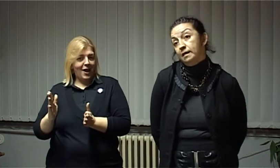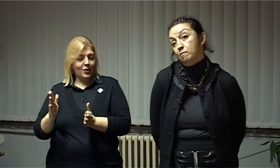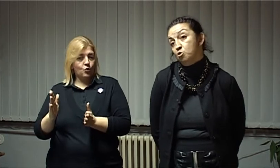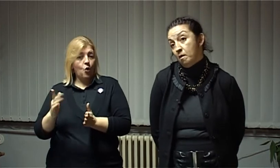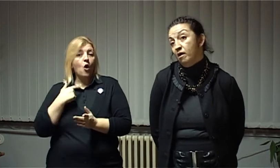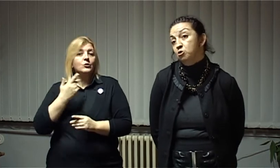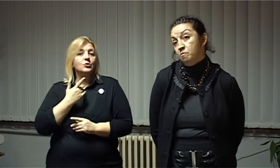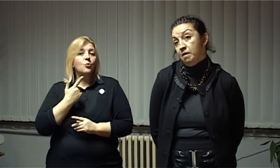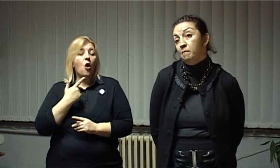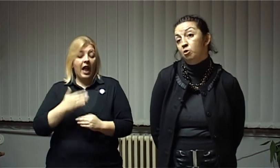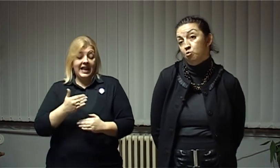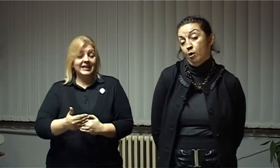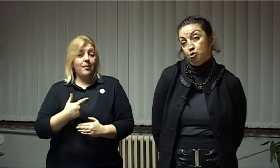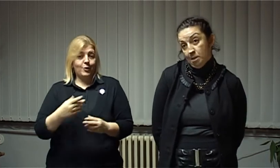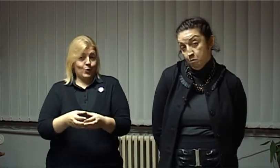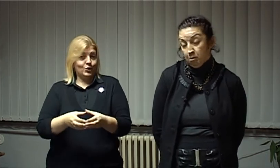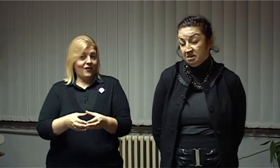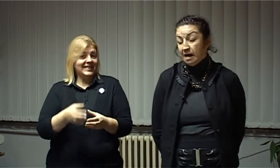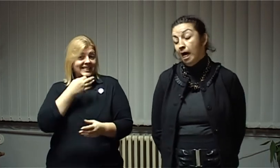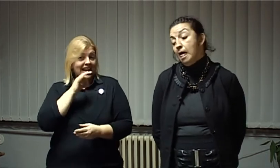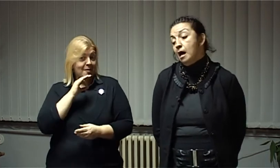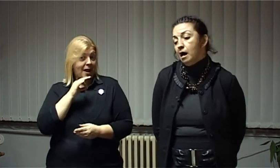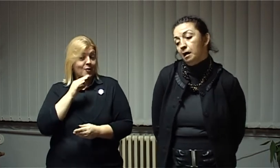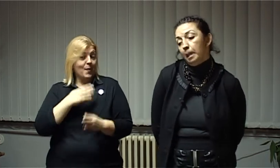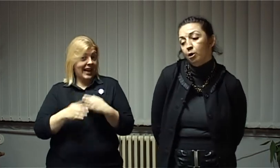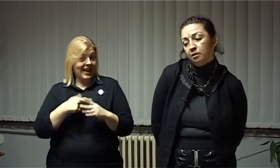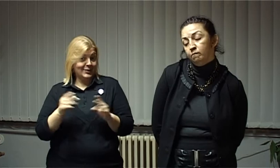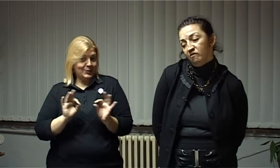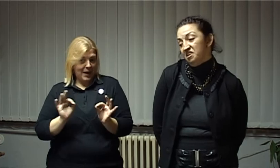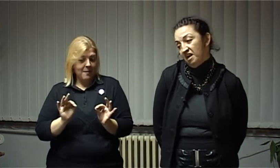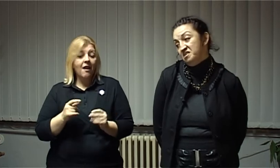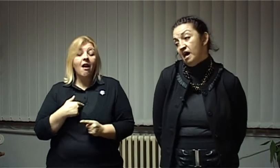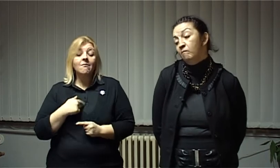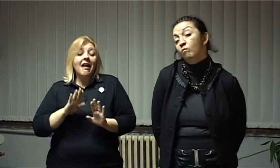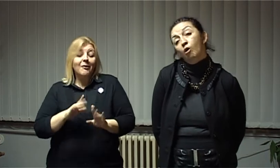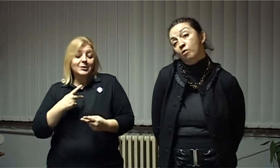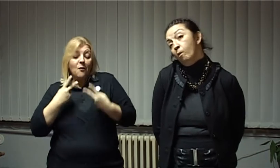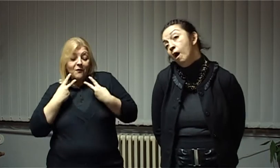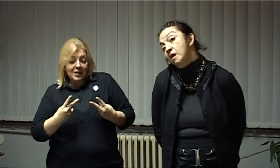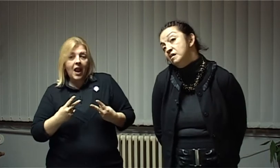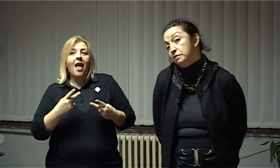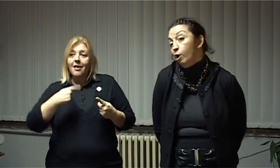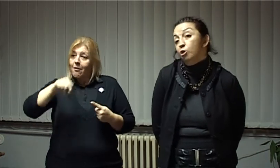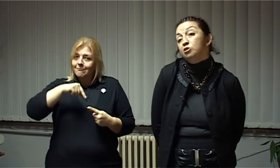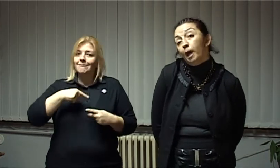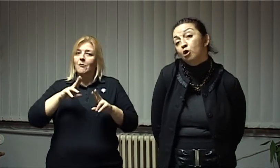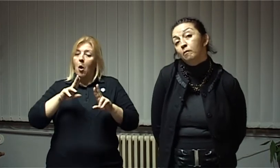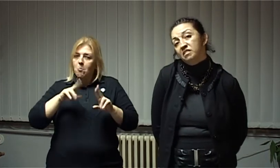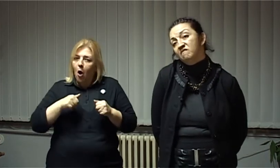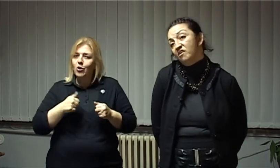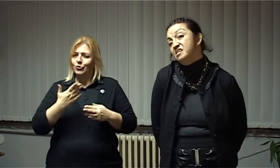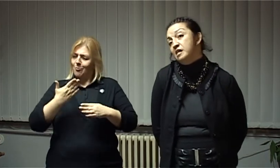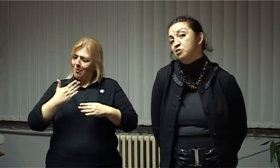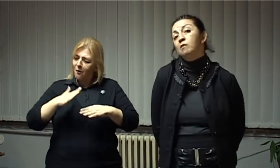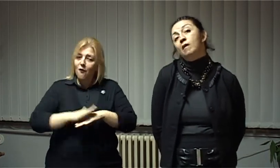Društva za cerebralnu paralizu spremali, još ostala porodica. Tako da smo videli da možemo, odnosno da osobe